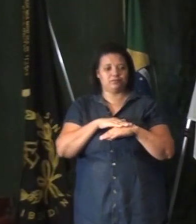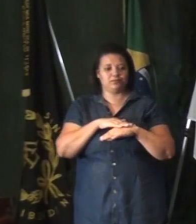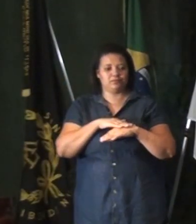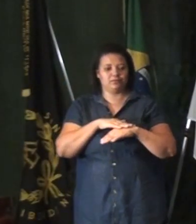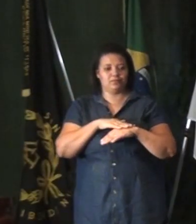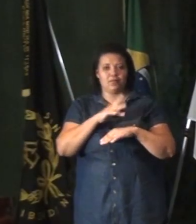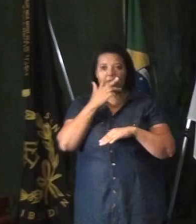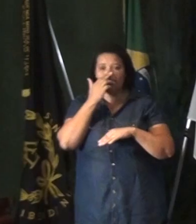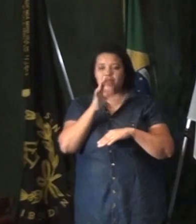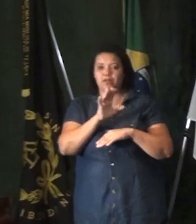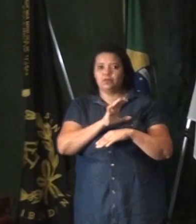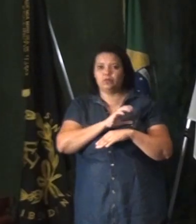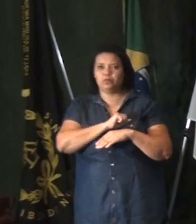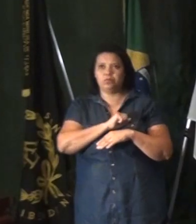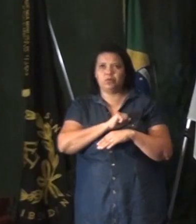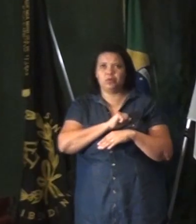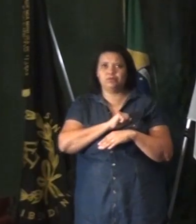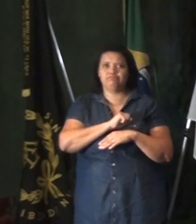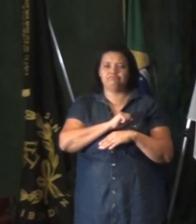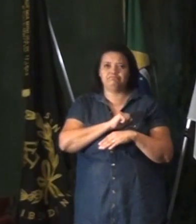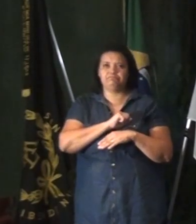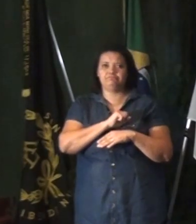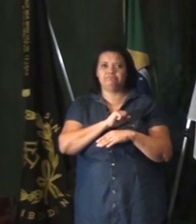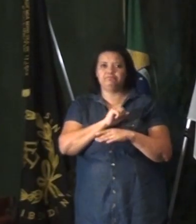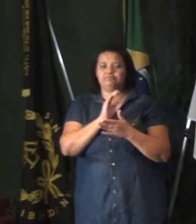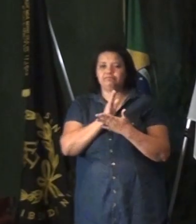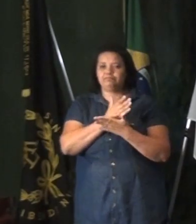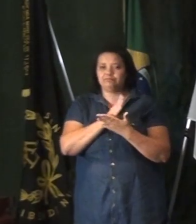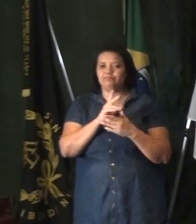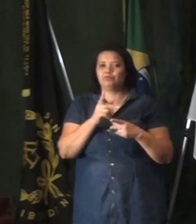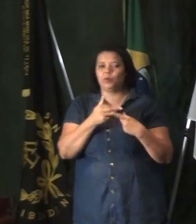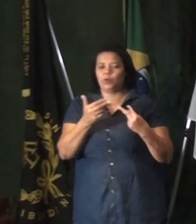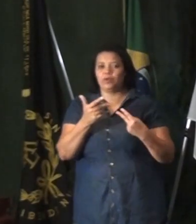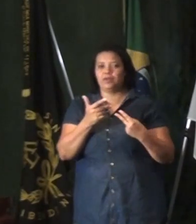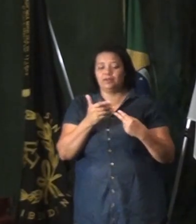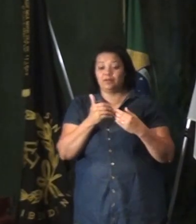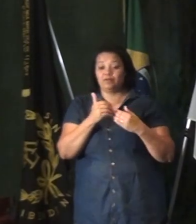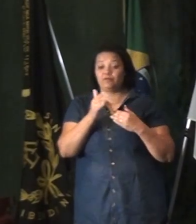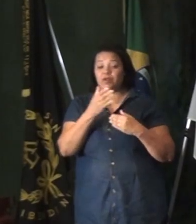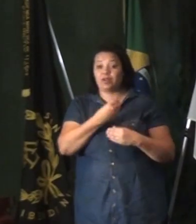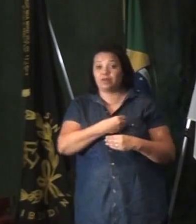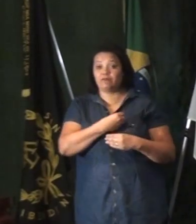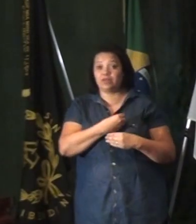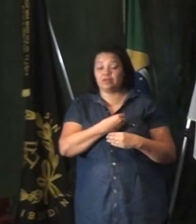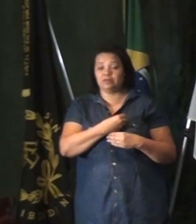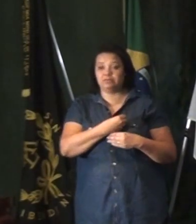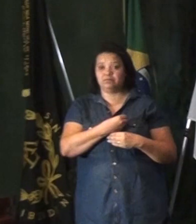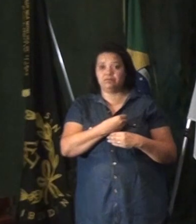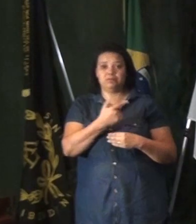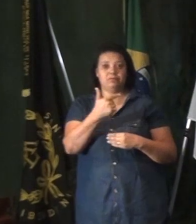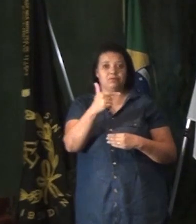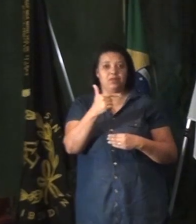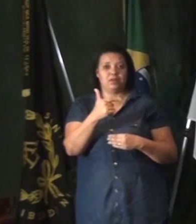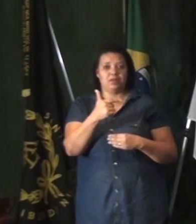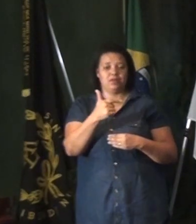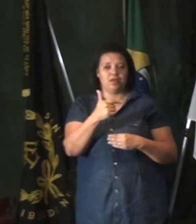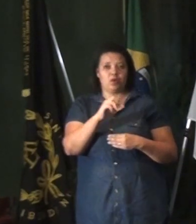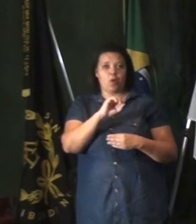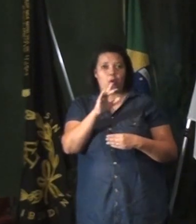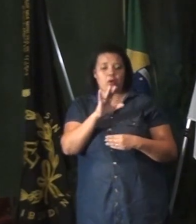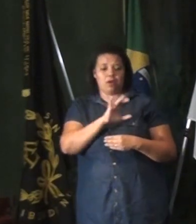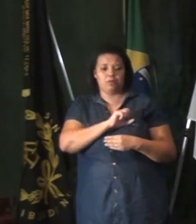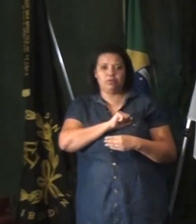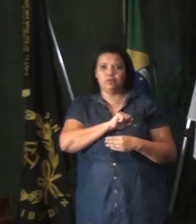parece que o amor foi alguma coisa fora da vida de Drummond. Amor mais